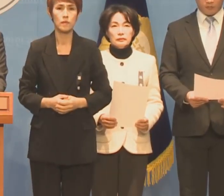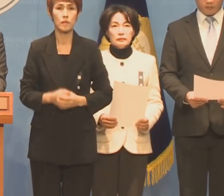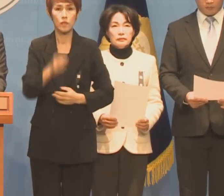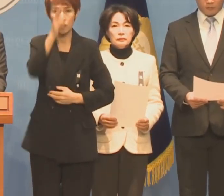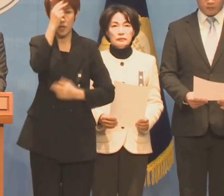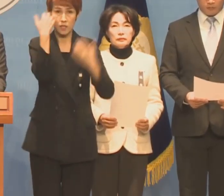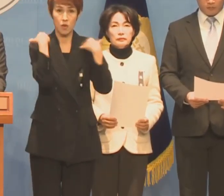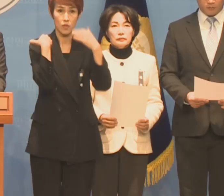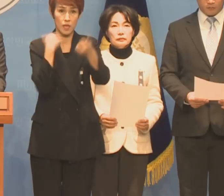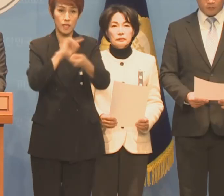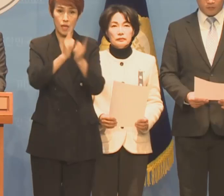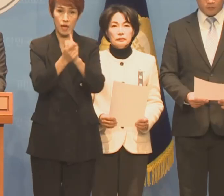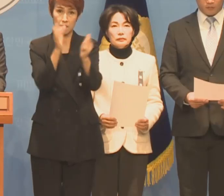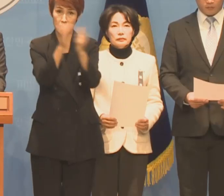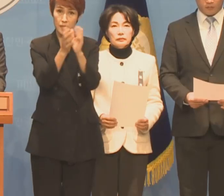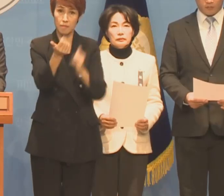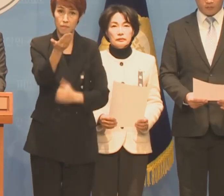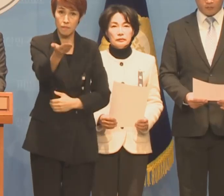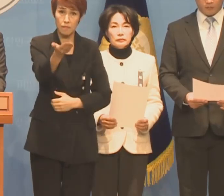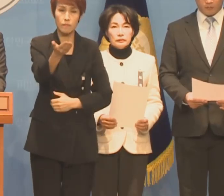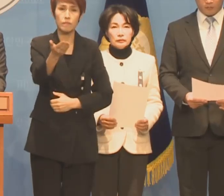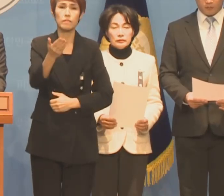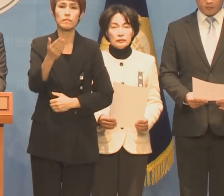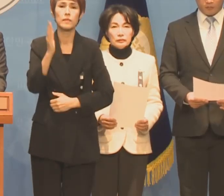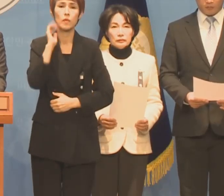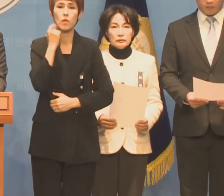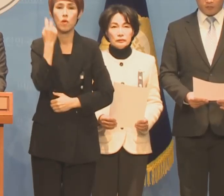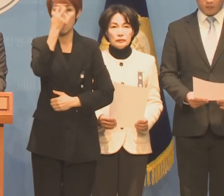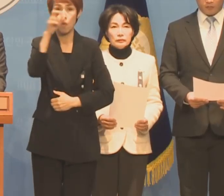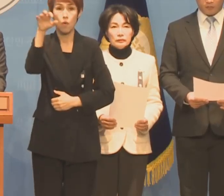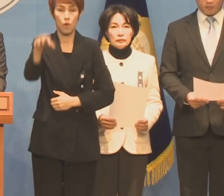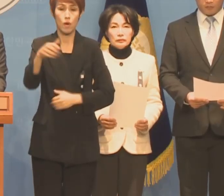경찰청장 직무대행은 대통령 경호처에 파견된